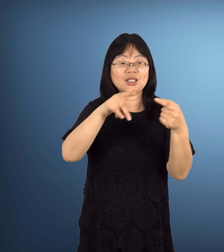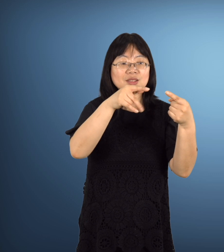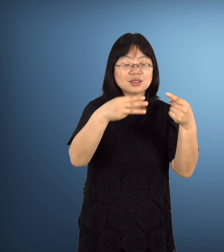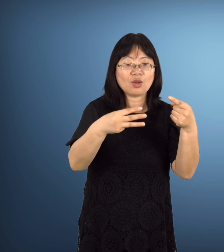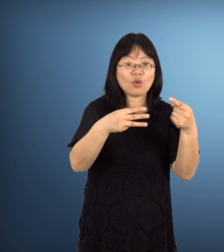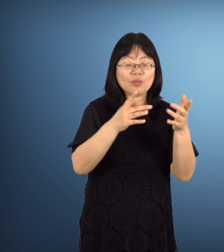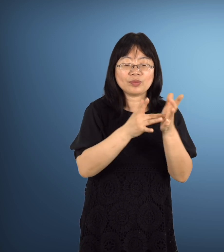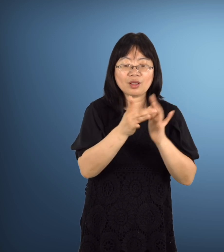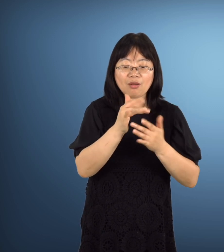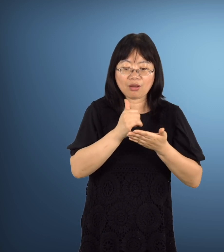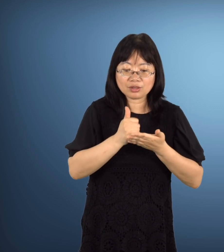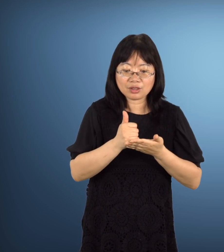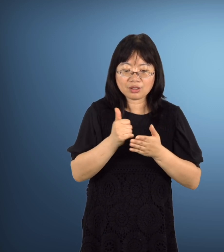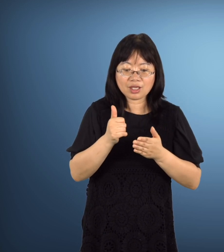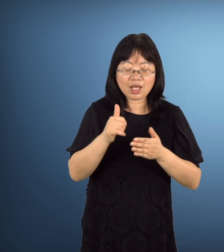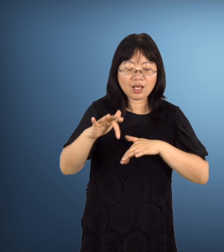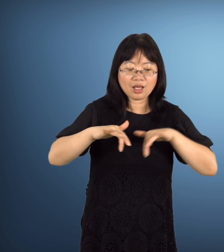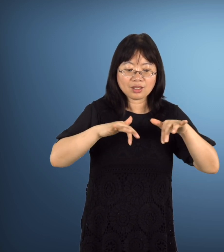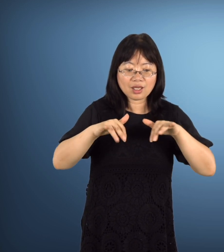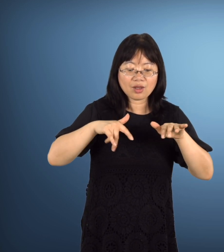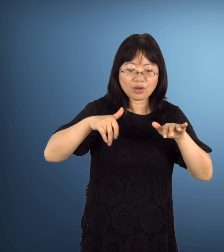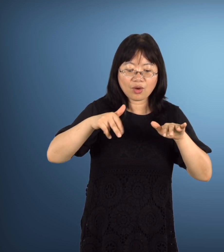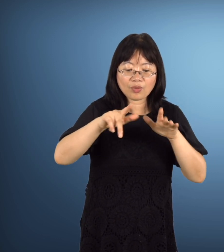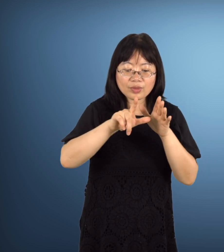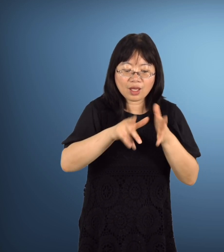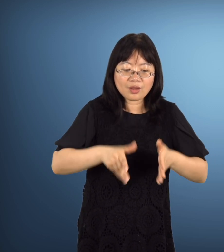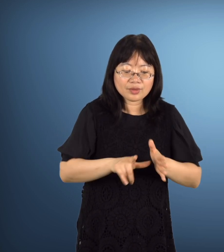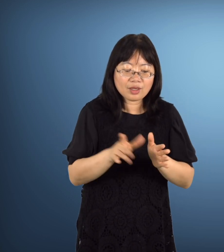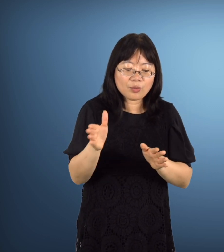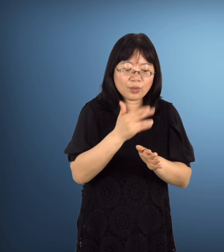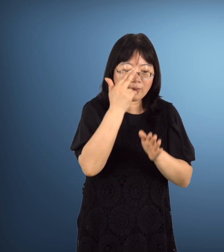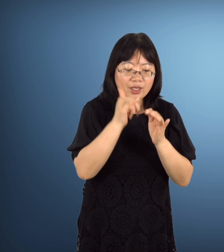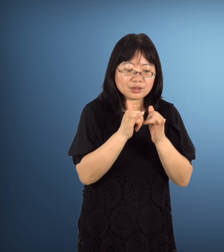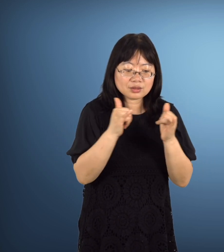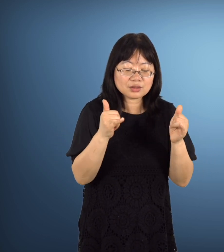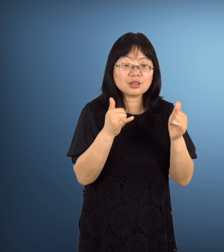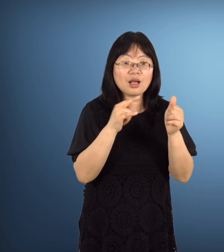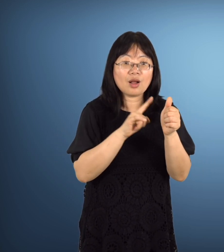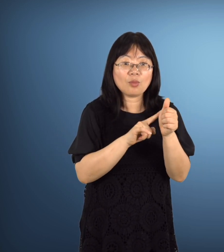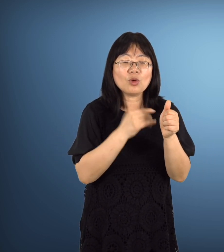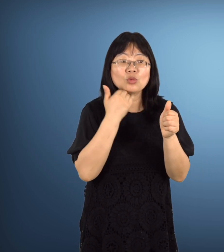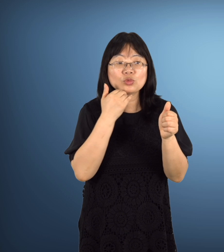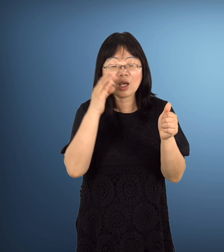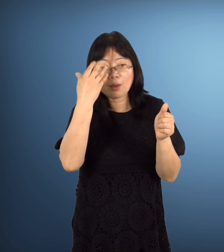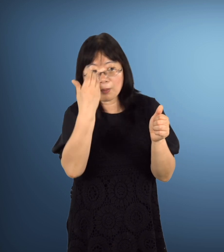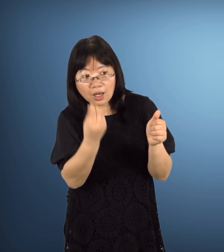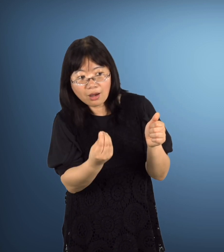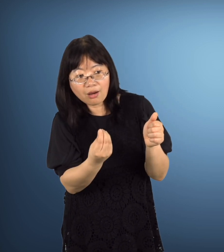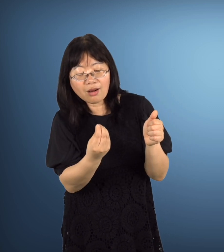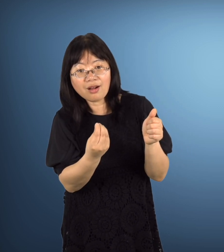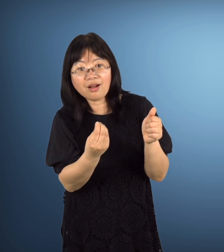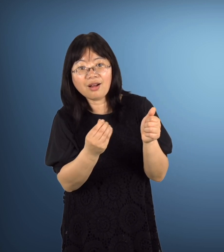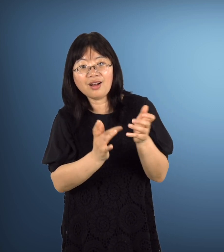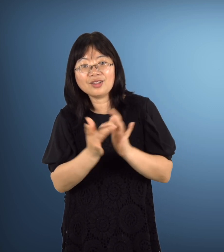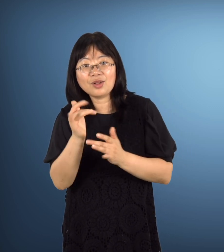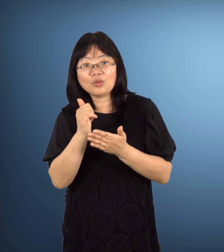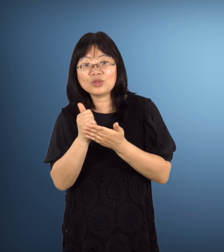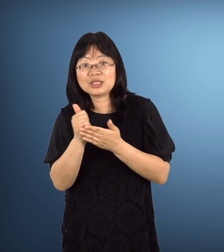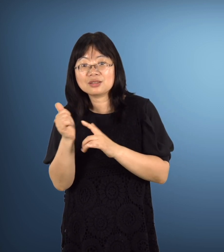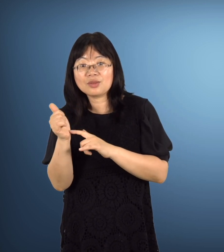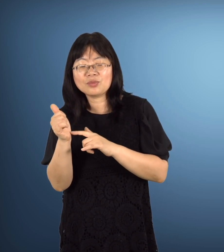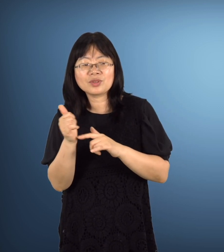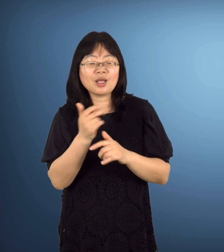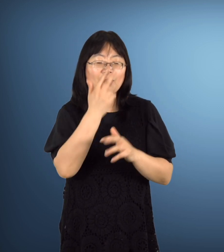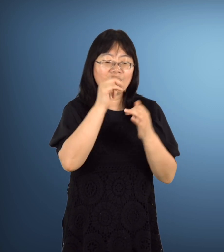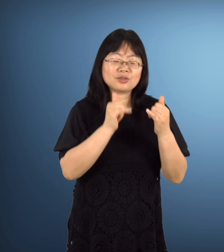1절을 예수께서 길 가실 때에 날 때부터 맹인된 사람을 누가 보신 겁니까? 맹인이